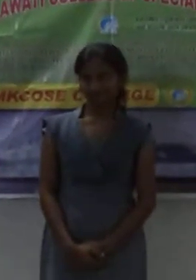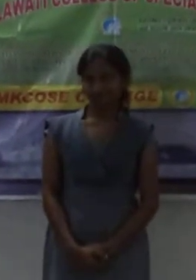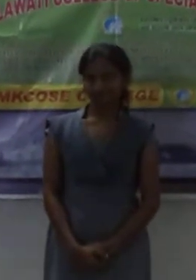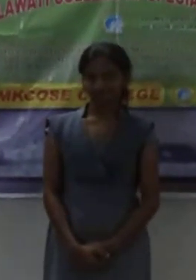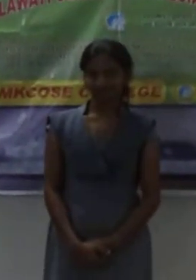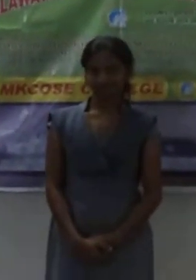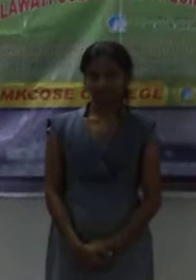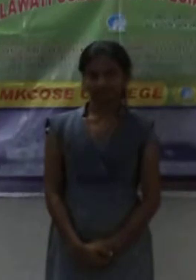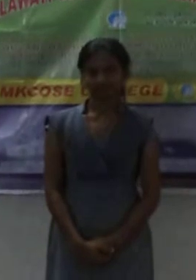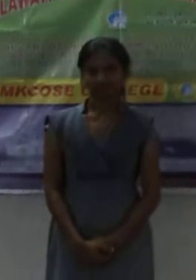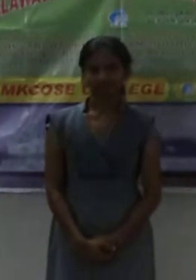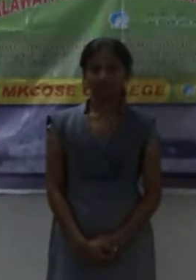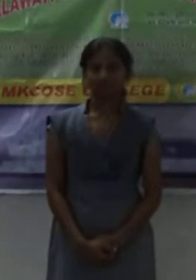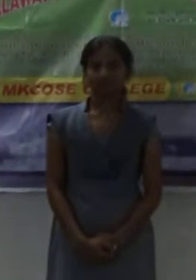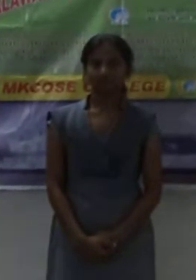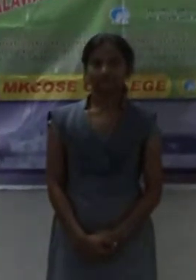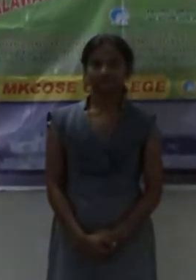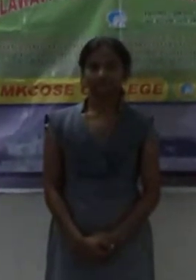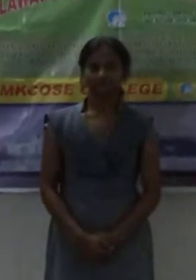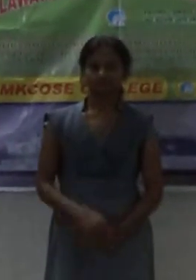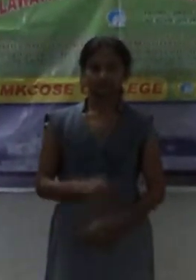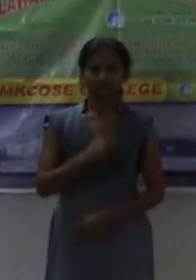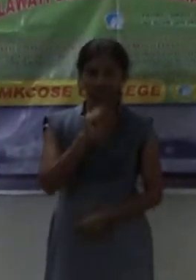स्टार्ट। संडे,